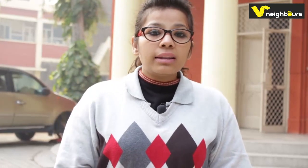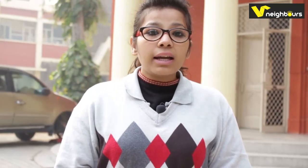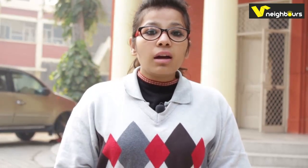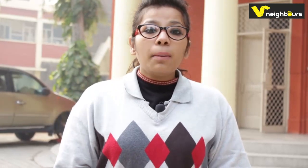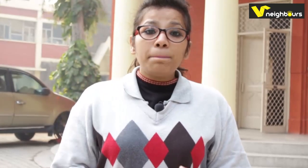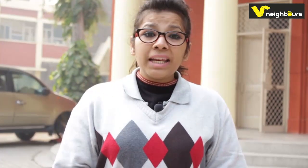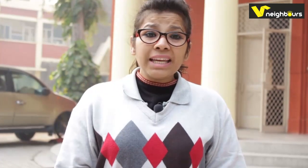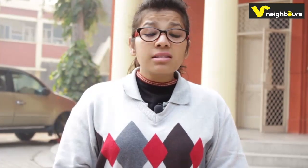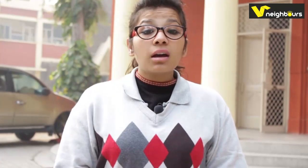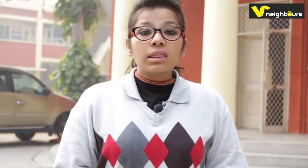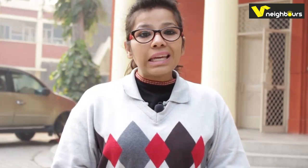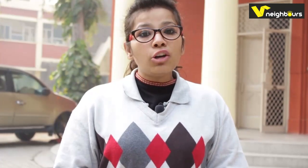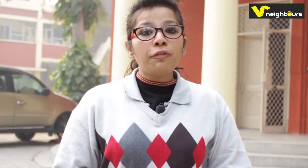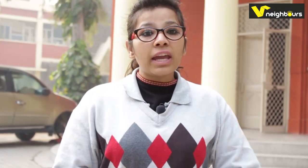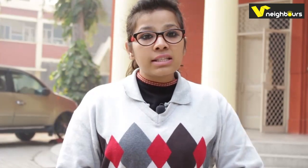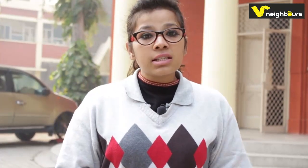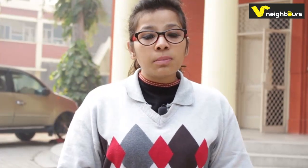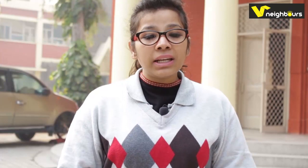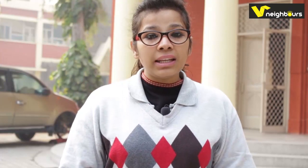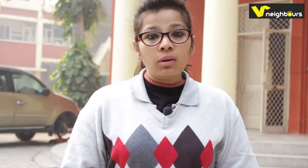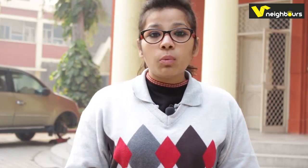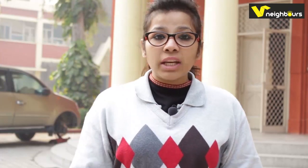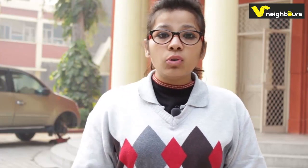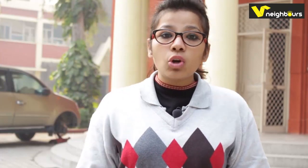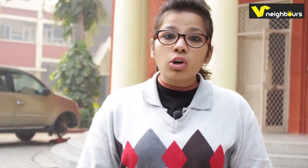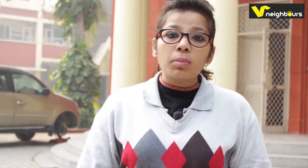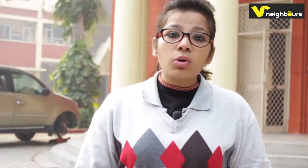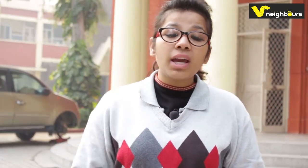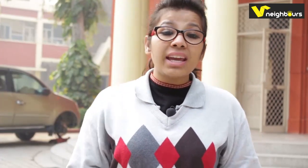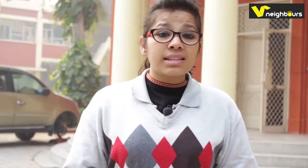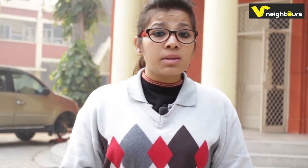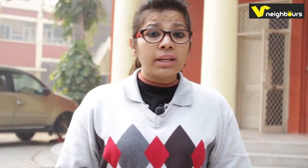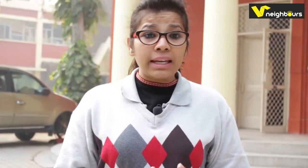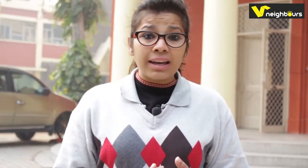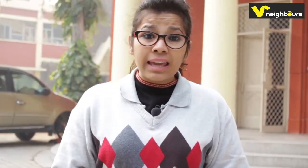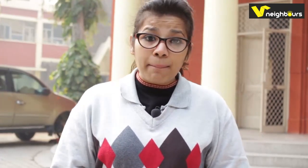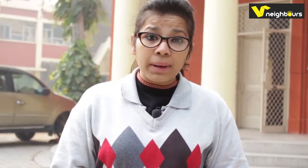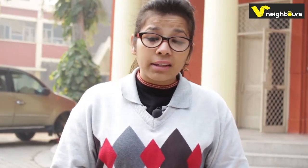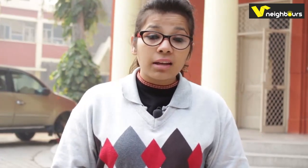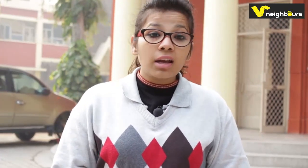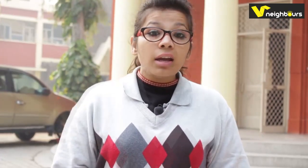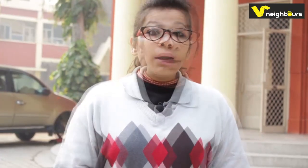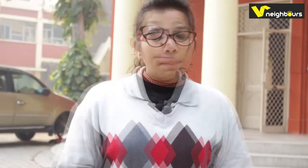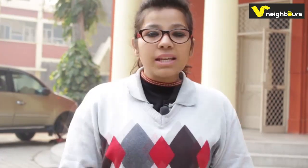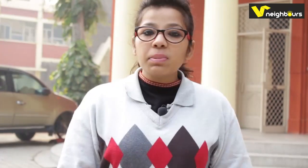दैट प्लीज़ थिंक ऑफ एक्सेसिबिलिटी व्हेन यू टॉक अबाउट एक्सेसिबल इंडिया कैंपेन, प्लीज़ मेक